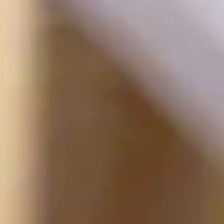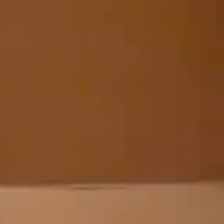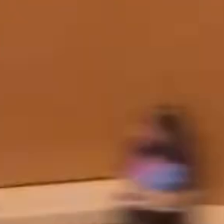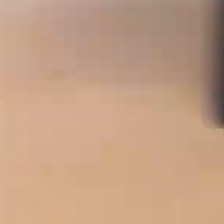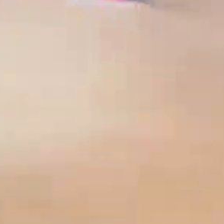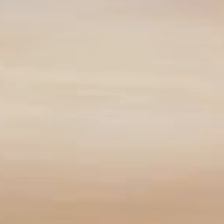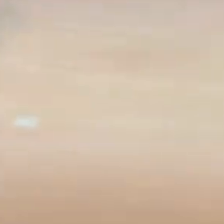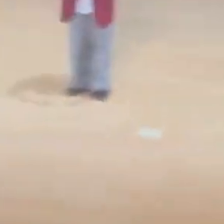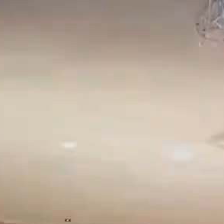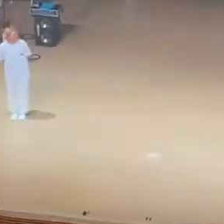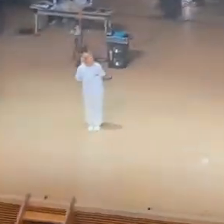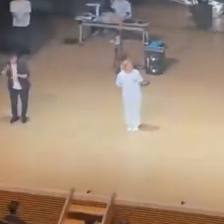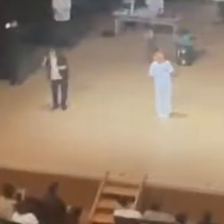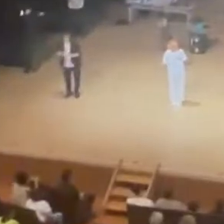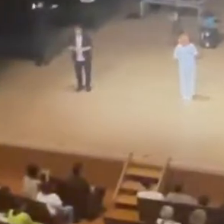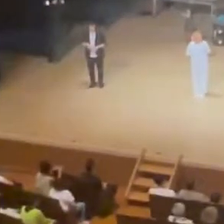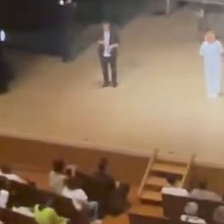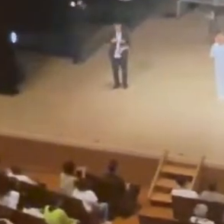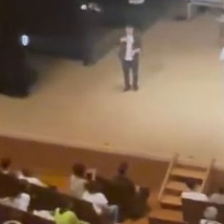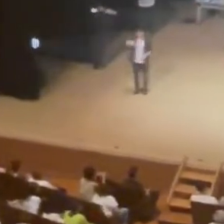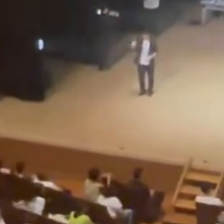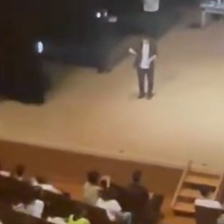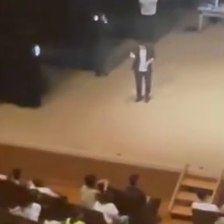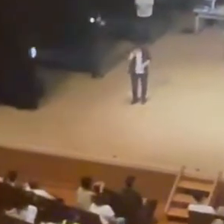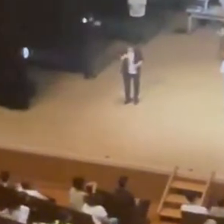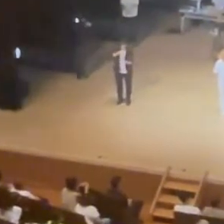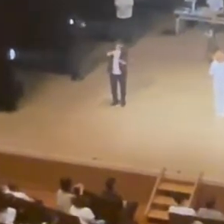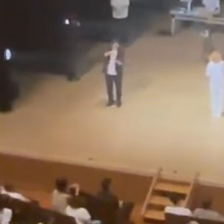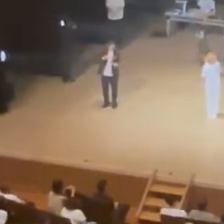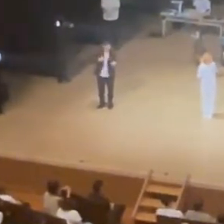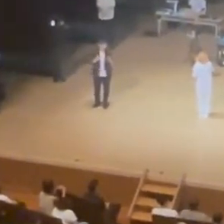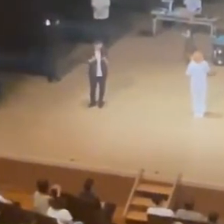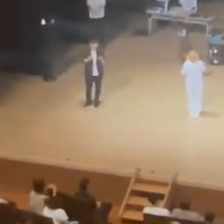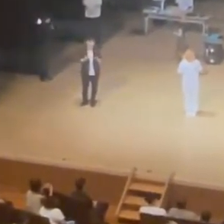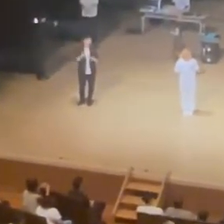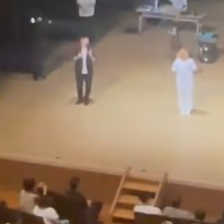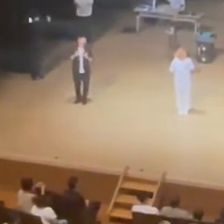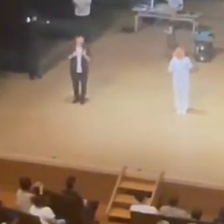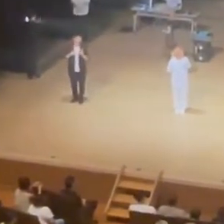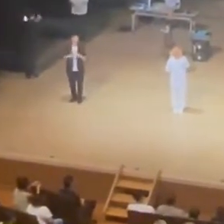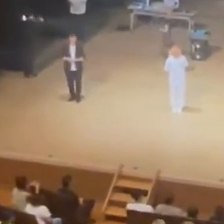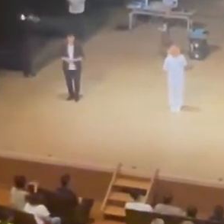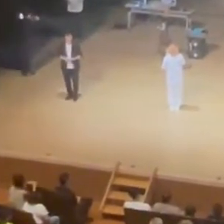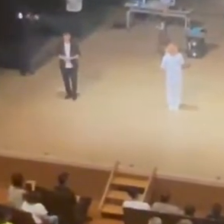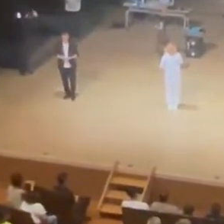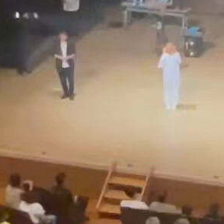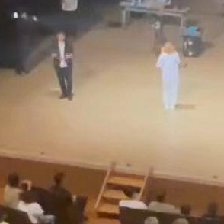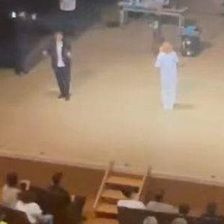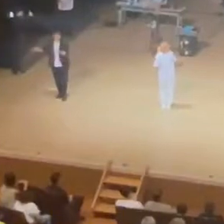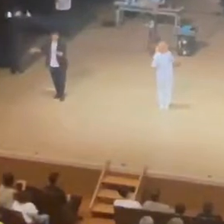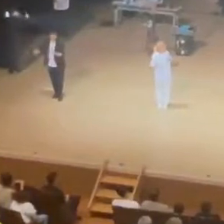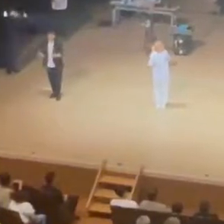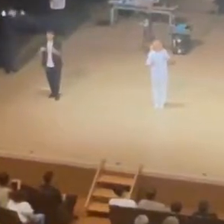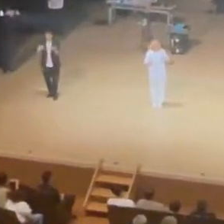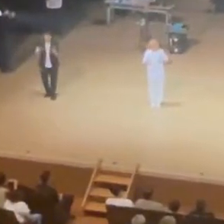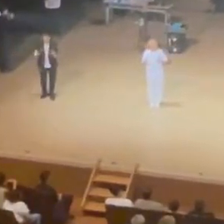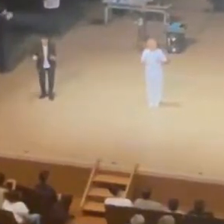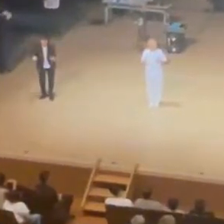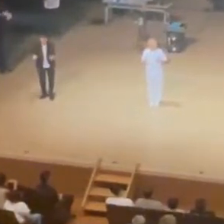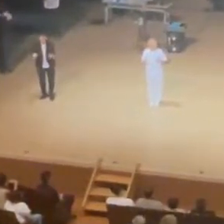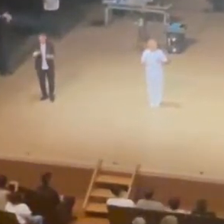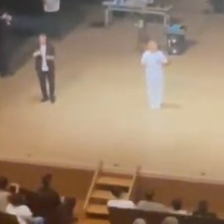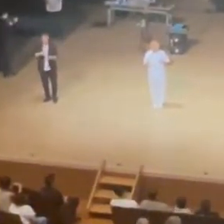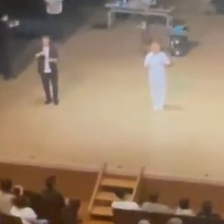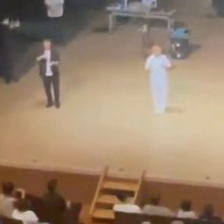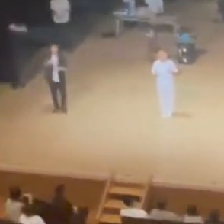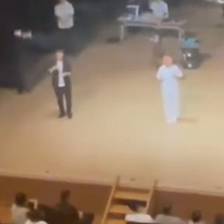ます。皆さんもすごくかっこよく踊ってくれて本当に楽しかったです。ありがとうございます。では手話で終わりの挨拶、最後に挨拶をして